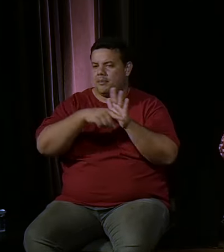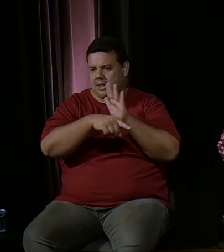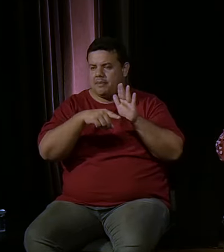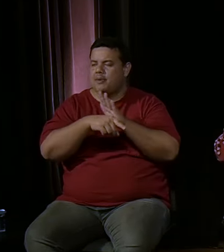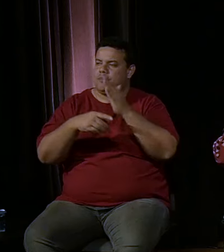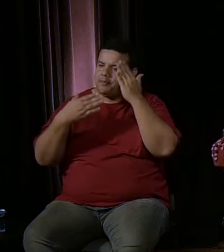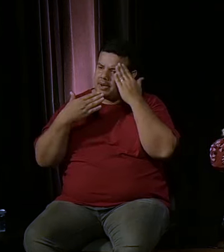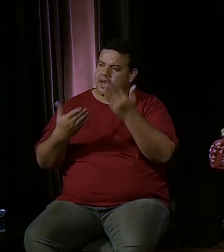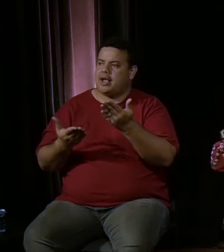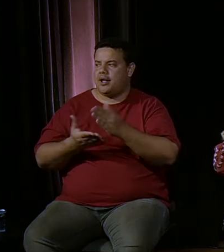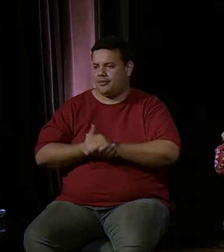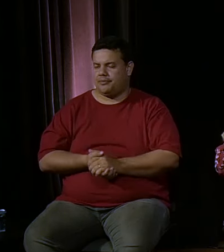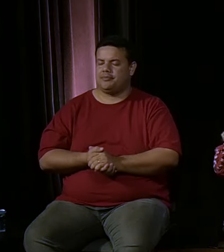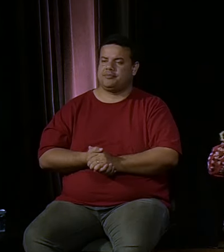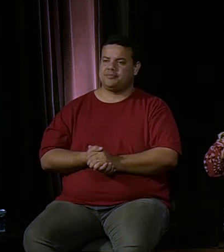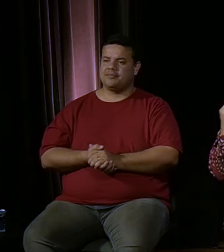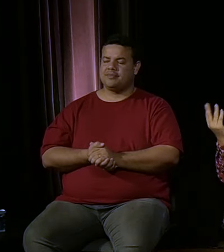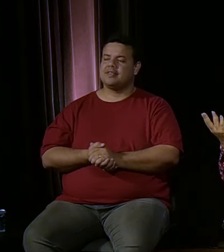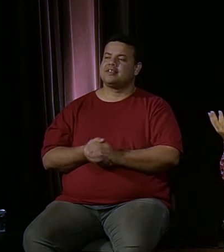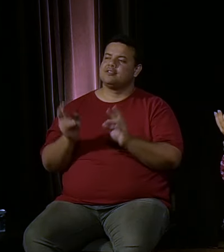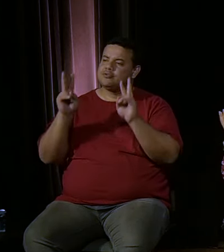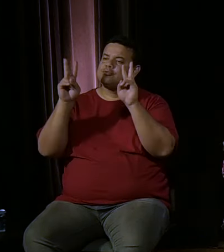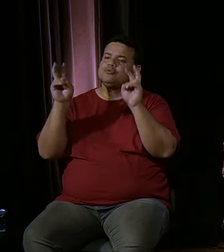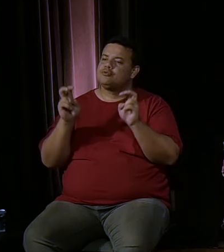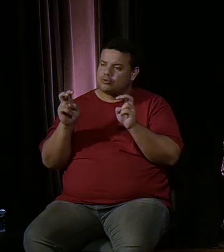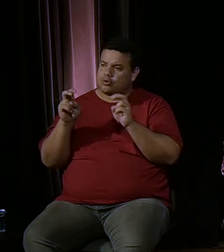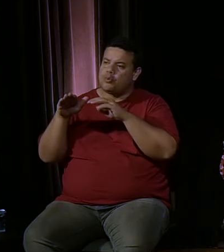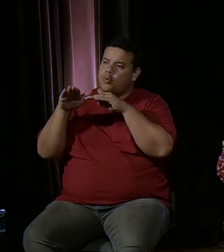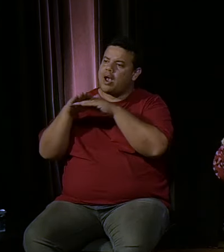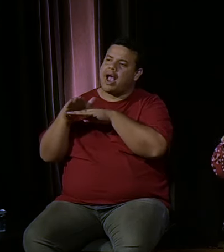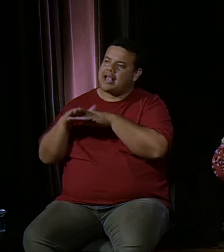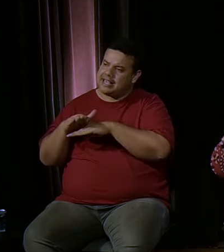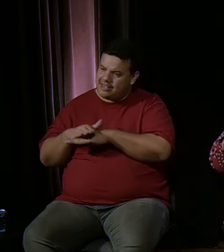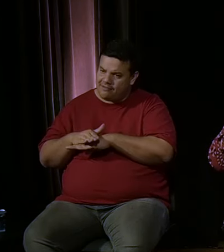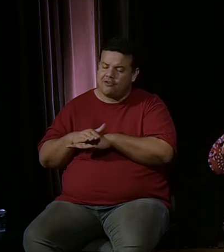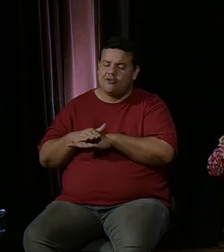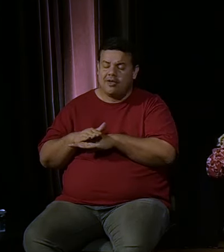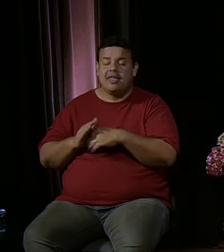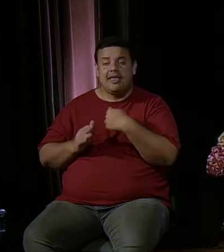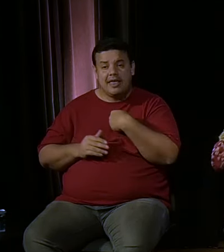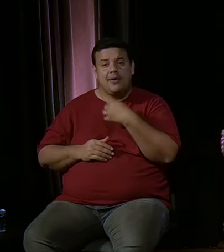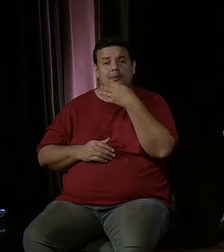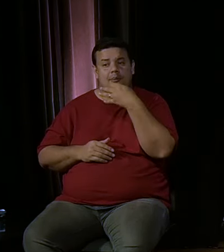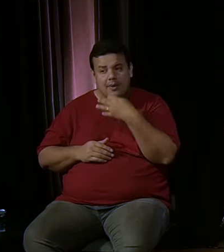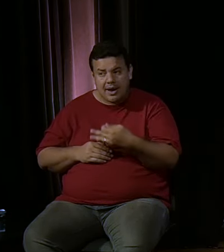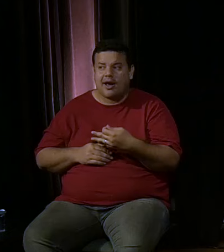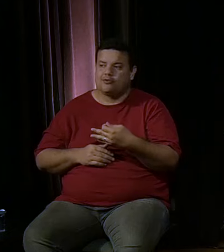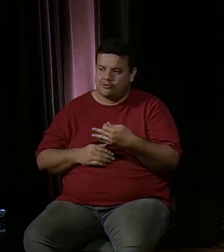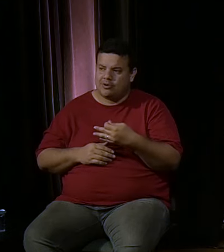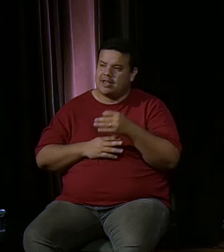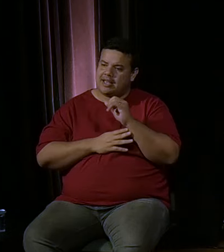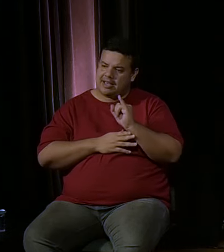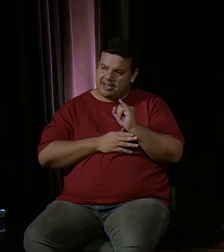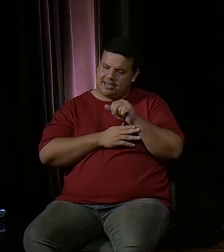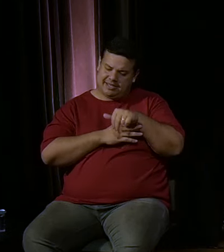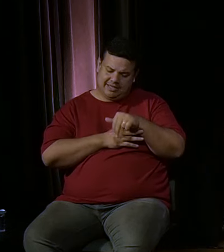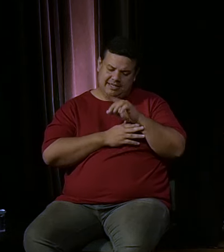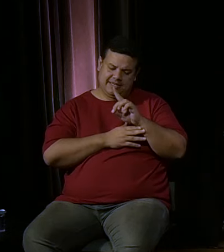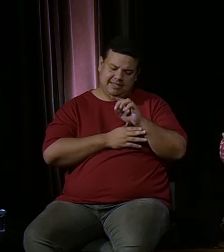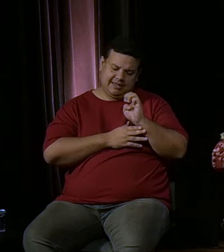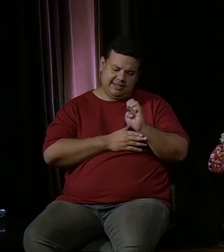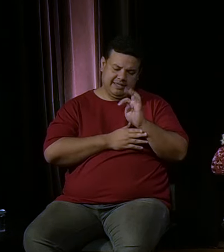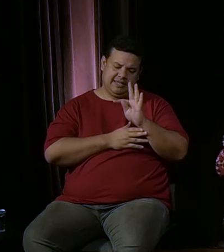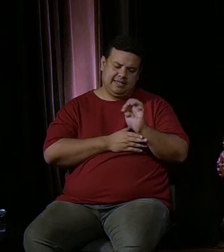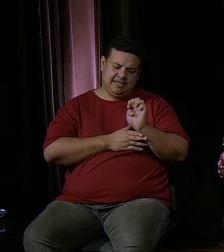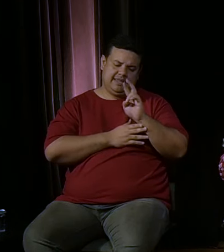perguntas. Sobre essa coisa do arquivo, assim, eu acho que também há indeterminações. Isso tem a ver um pouco com o que a